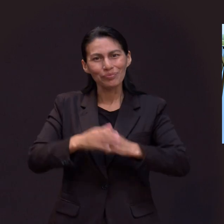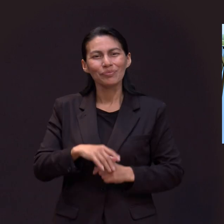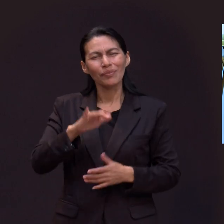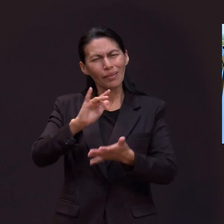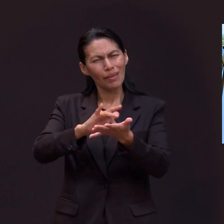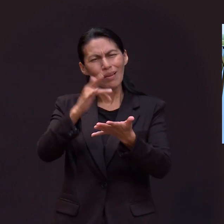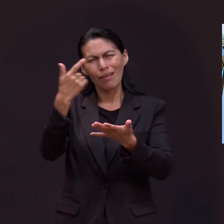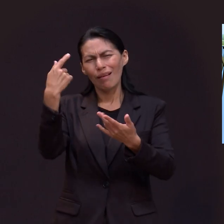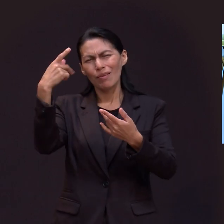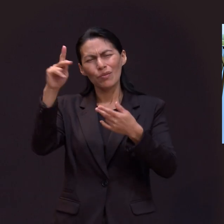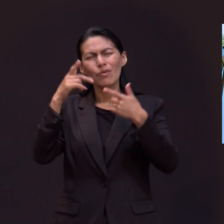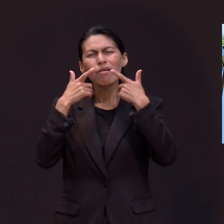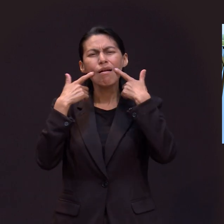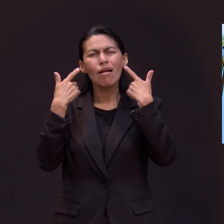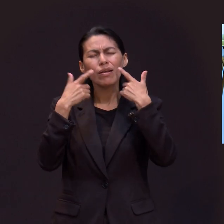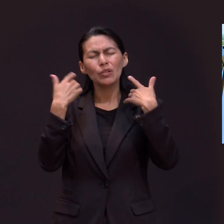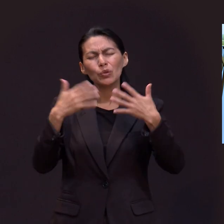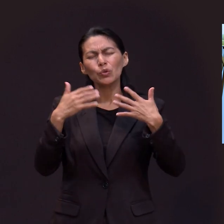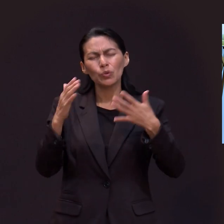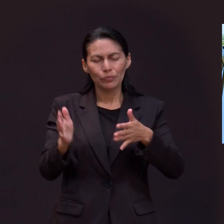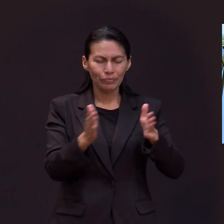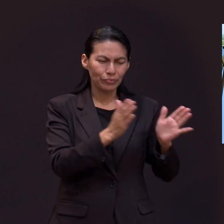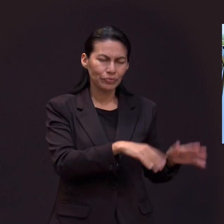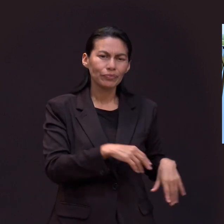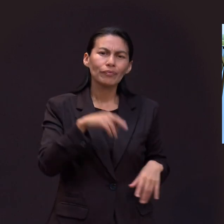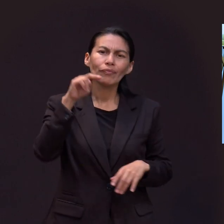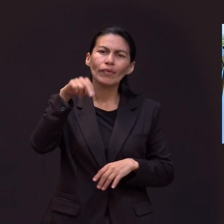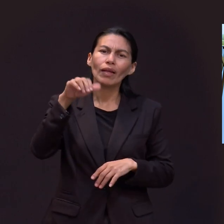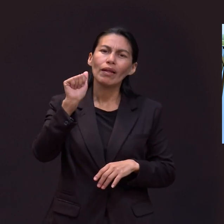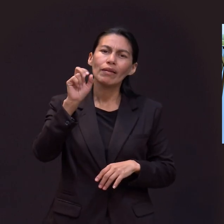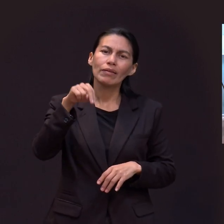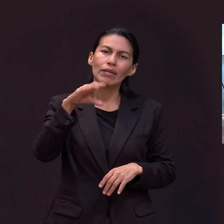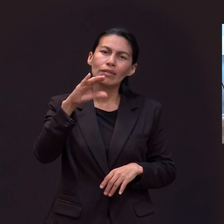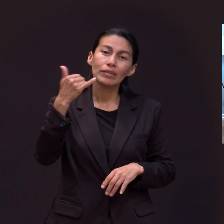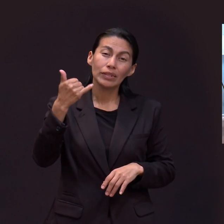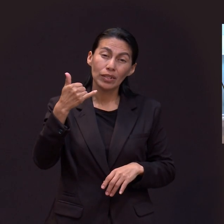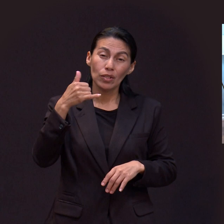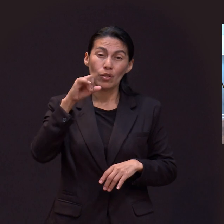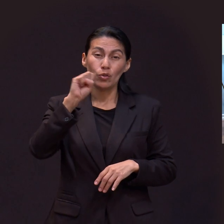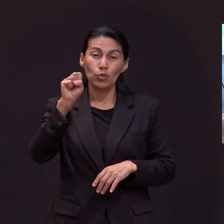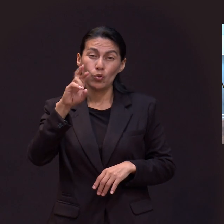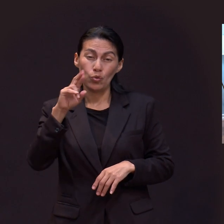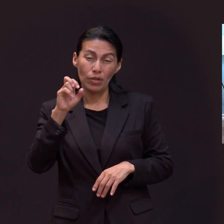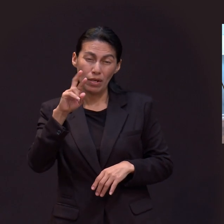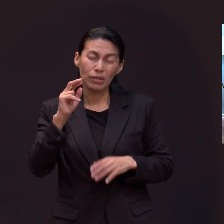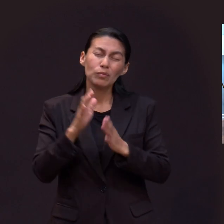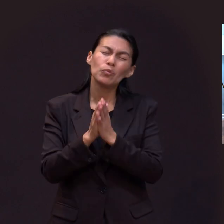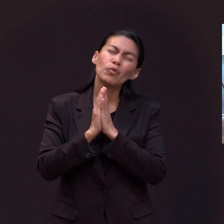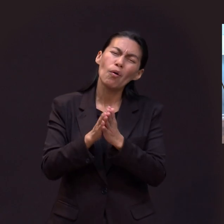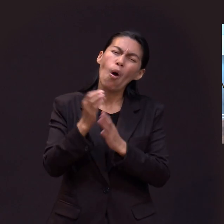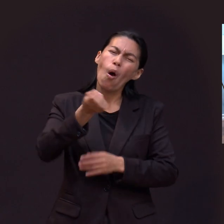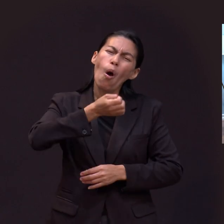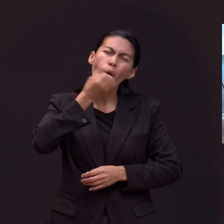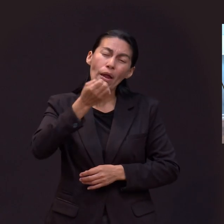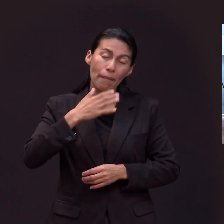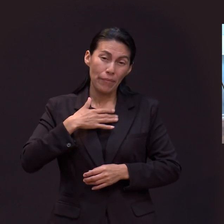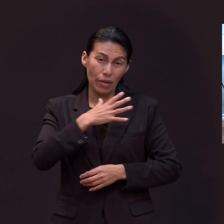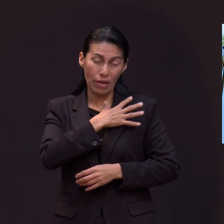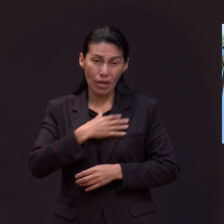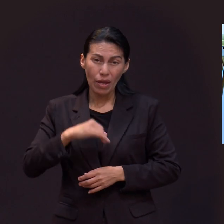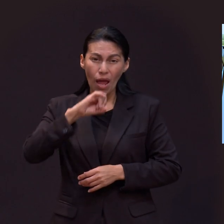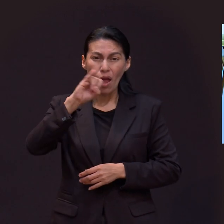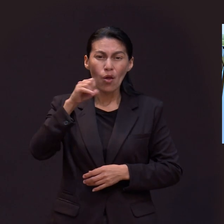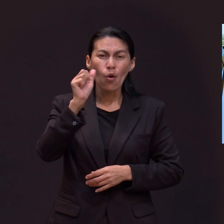por su gracia nancy suárez por favor oren por mi hija carla joana